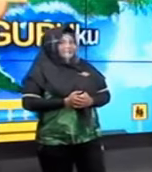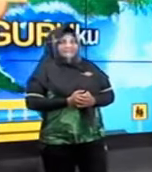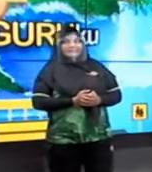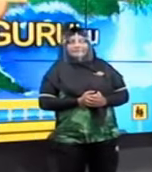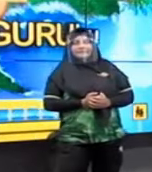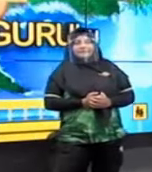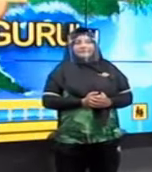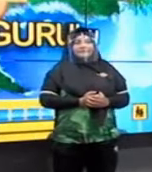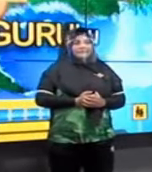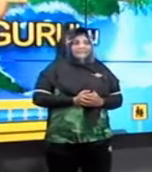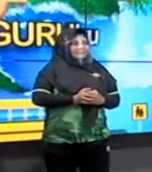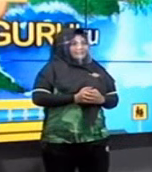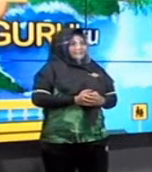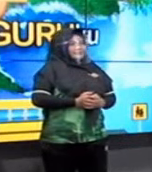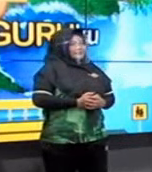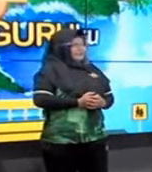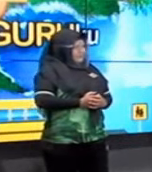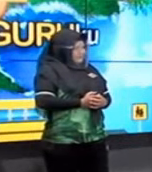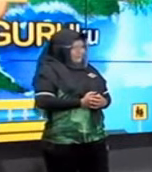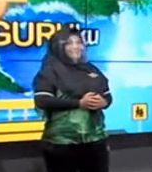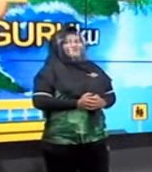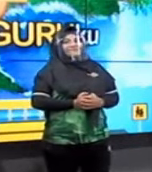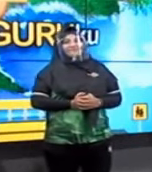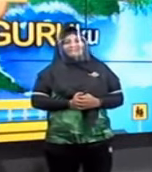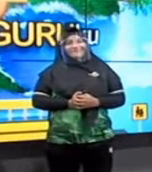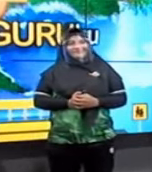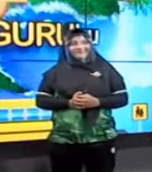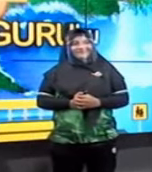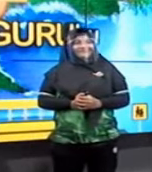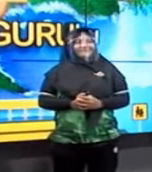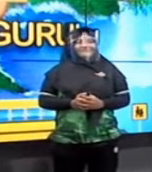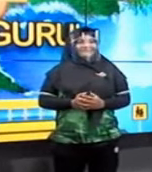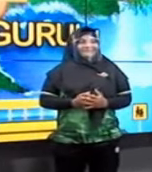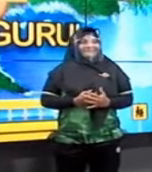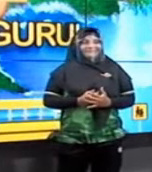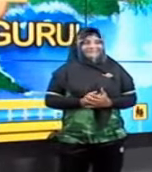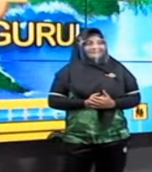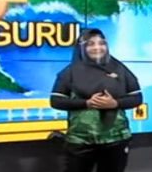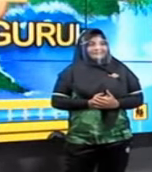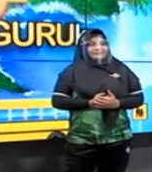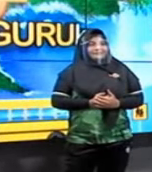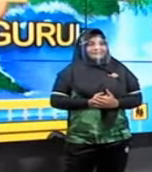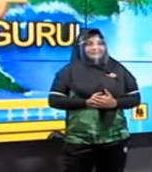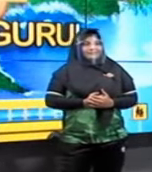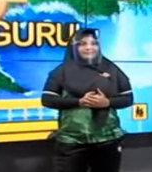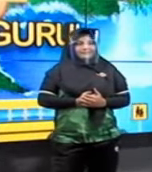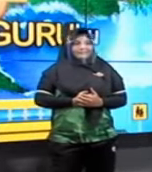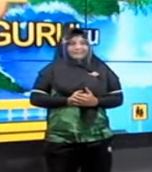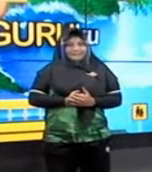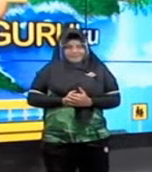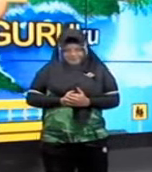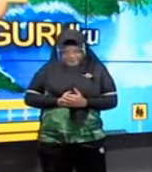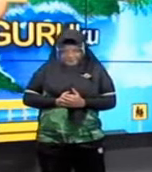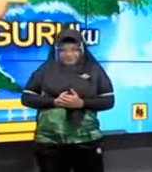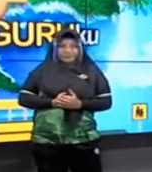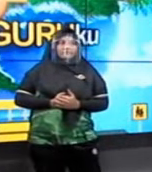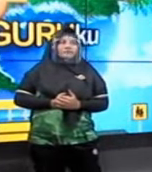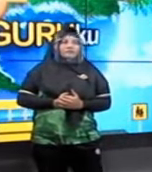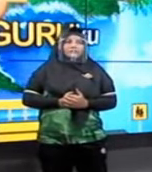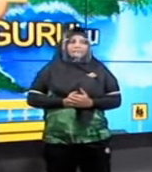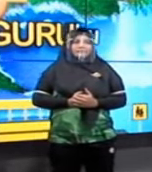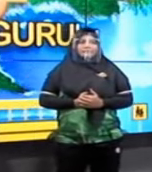kita akhiri sampai di sini, tidak terasa anak-anak. Dan sebelum pembelajaran kita akhiri, malah kita berdoa bersama-sama agar ilmu yang kita